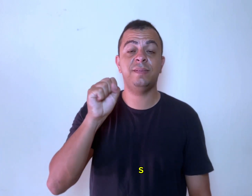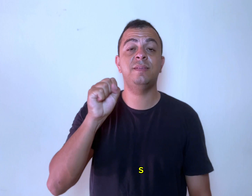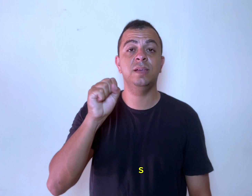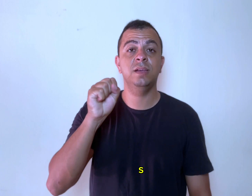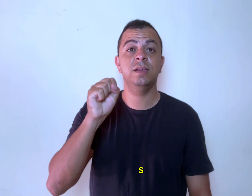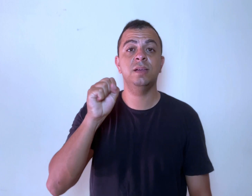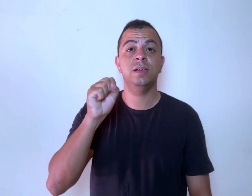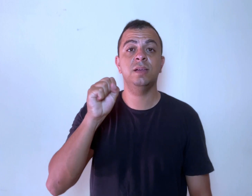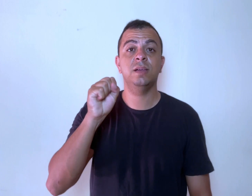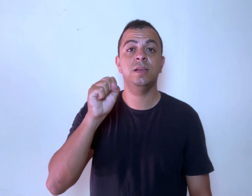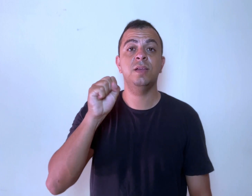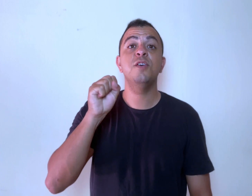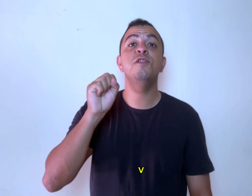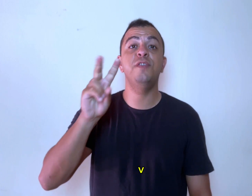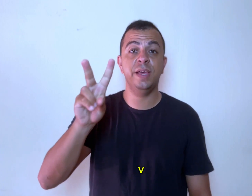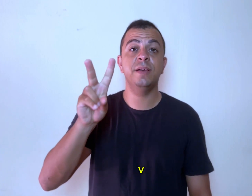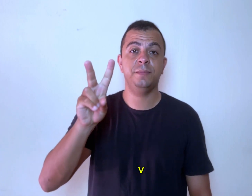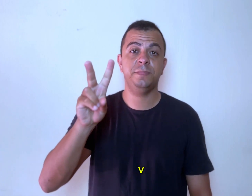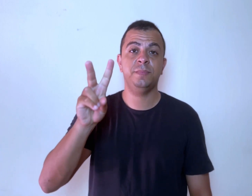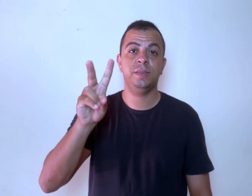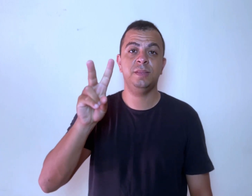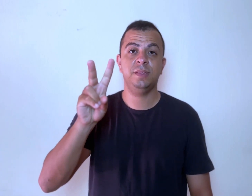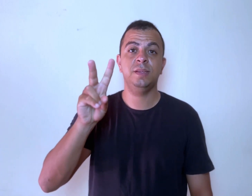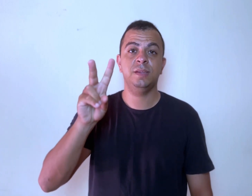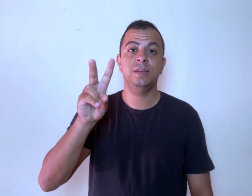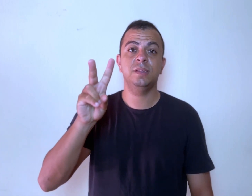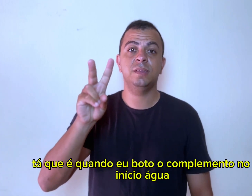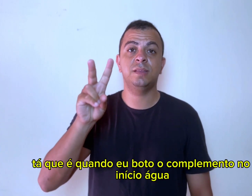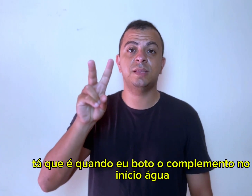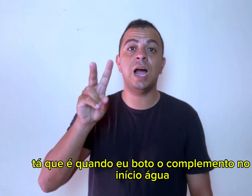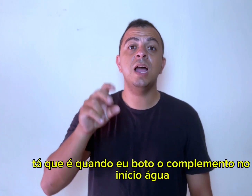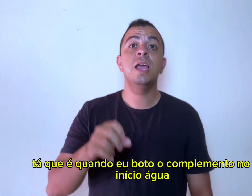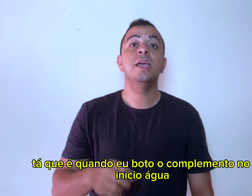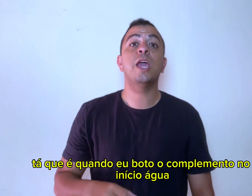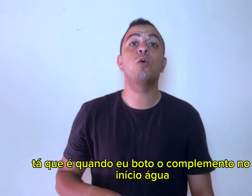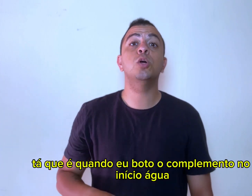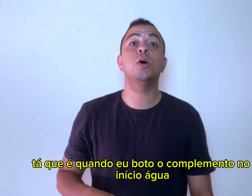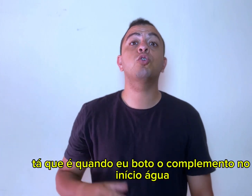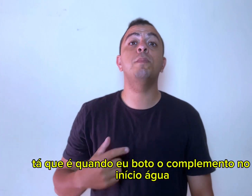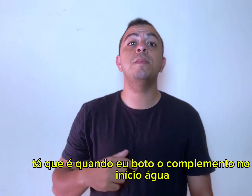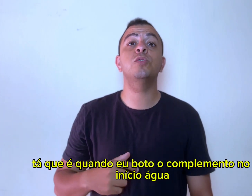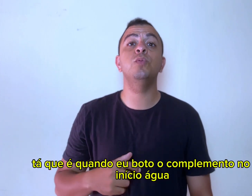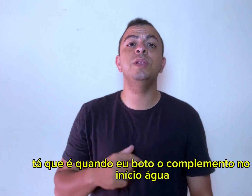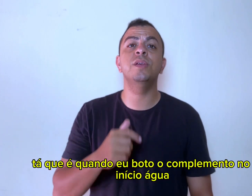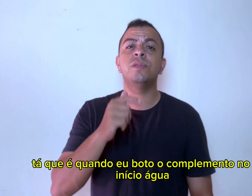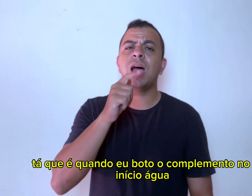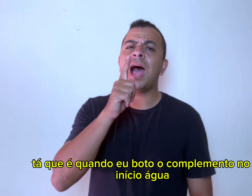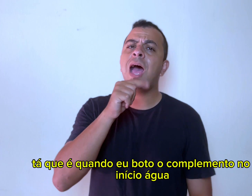S, V. Tá? Que é quando eu boto complemento no início.